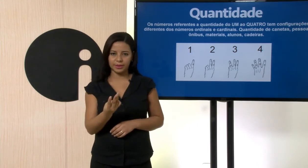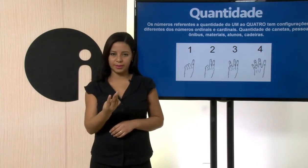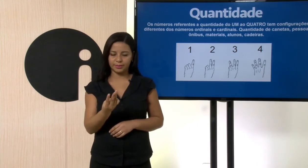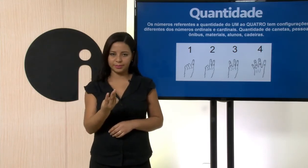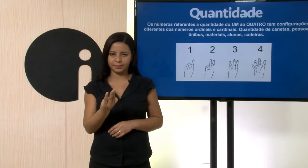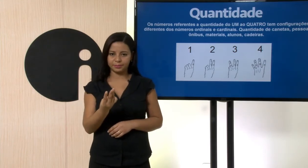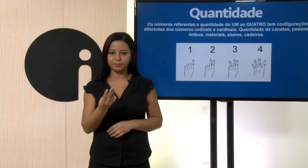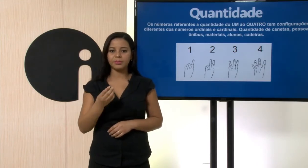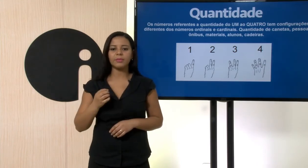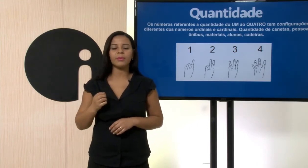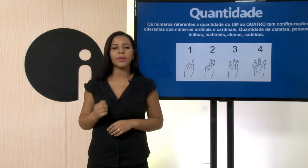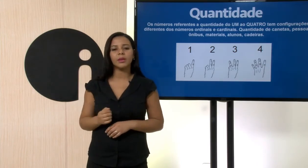milhões.